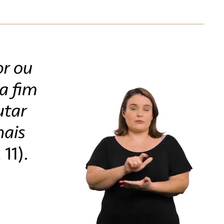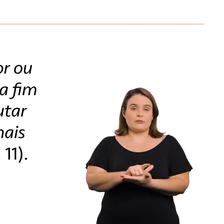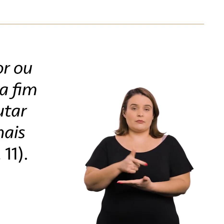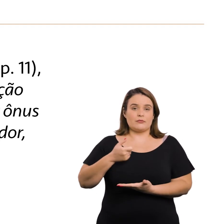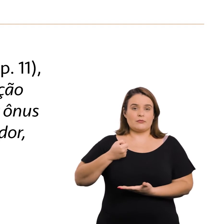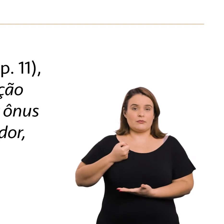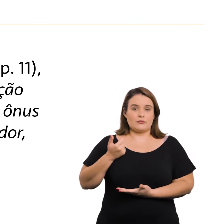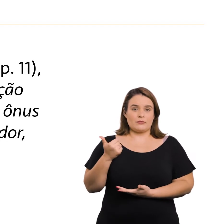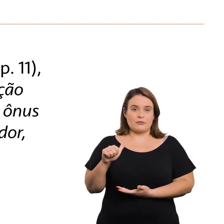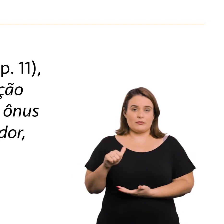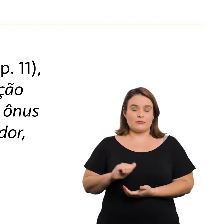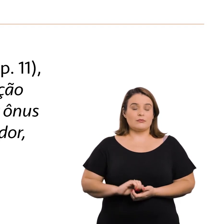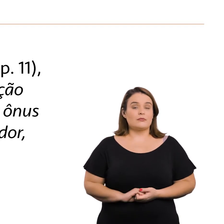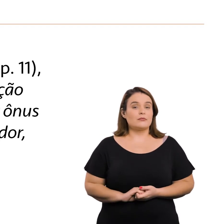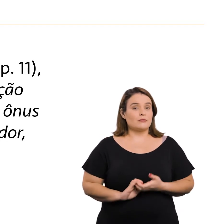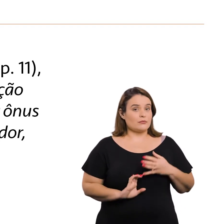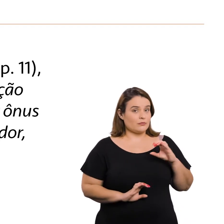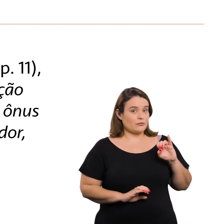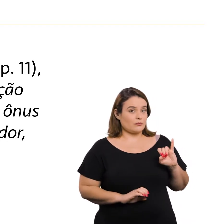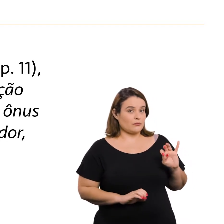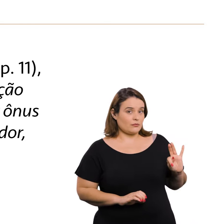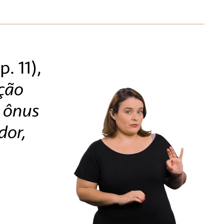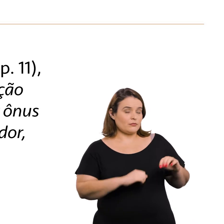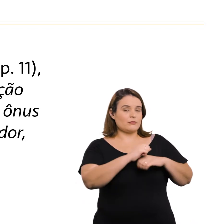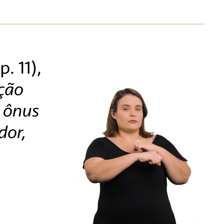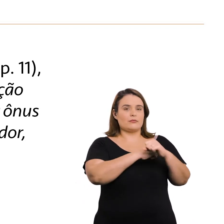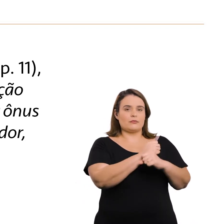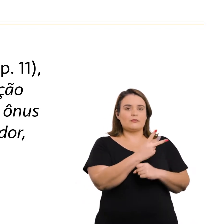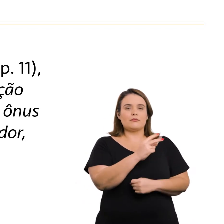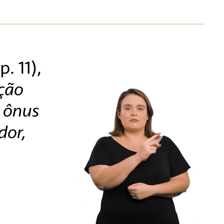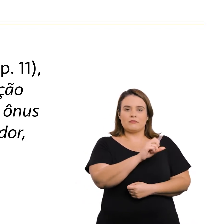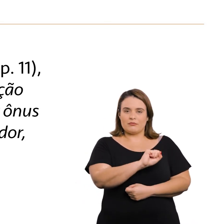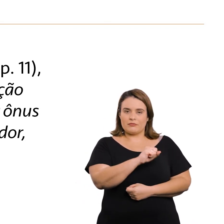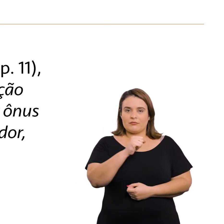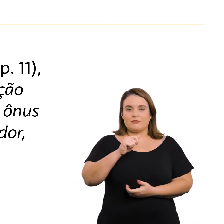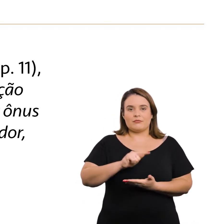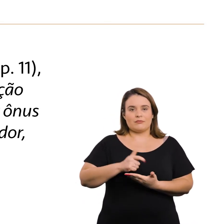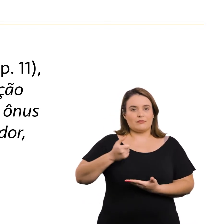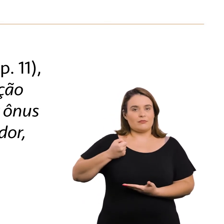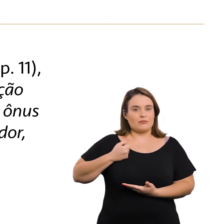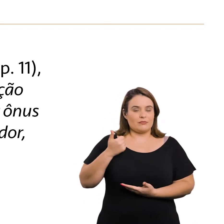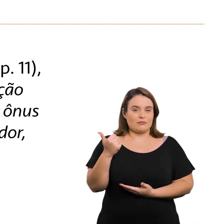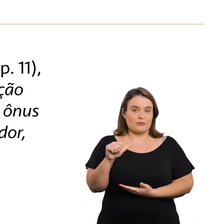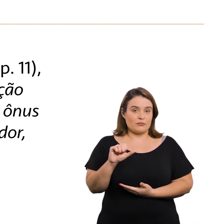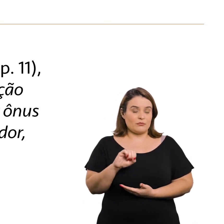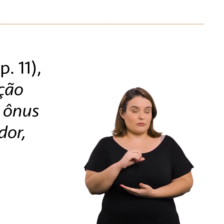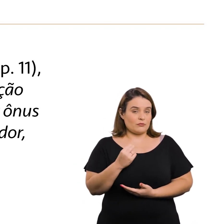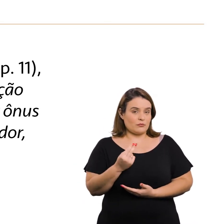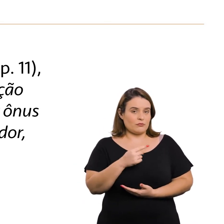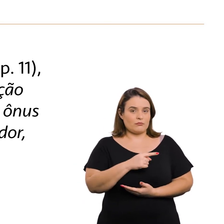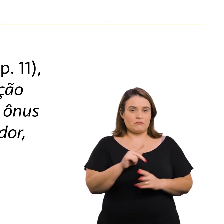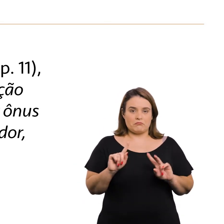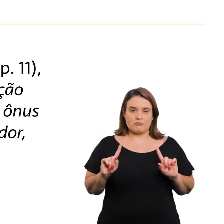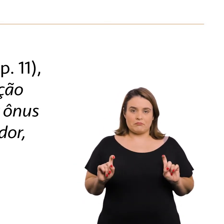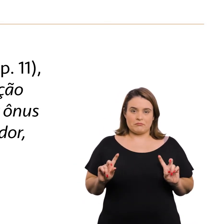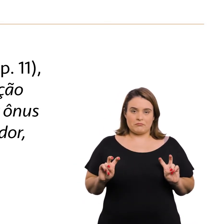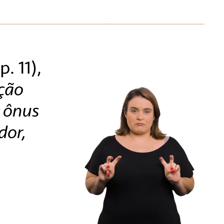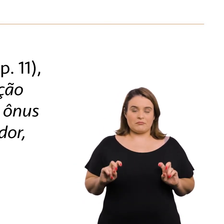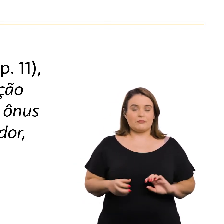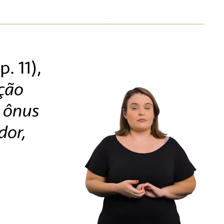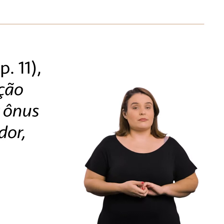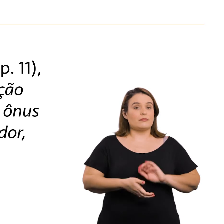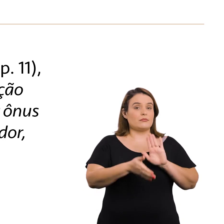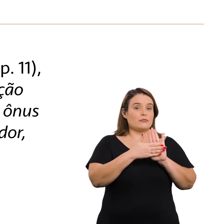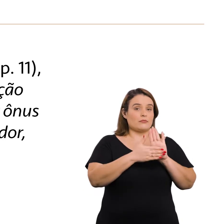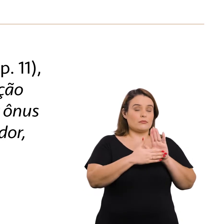11. Ainda segundo a OIT 2018, página 11, abre aspas, propósito de uma